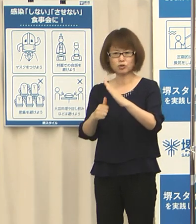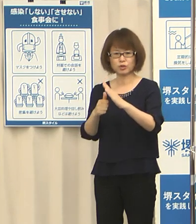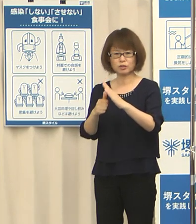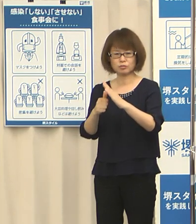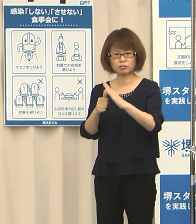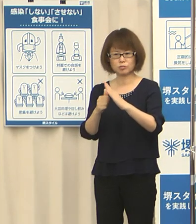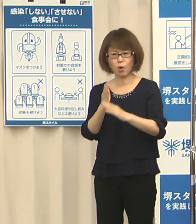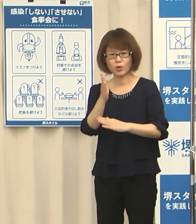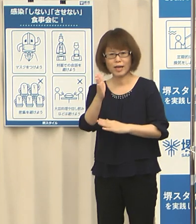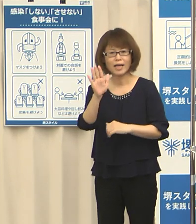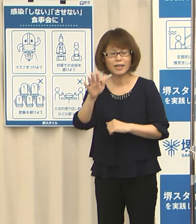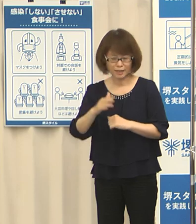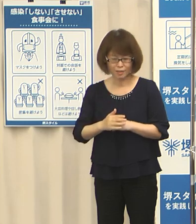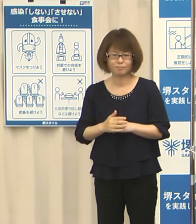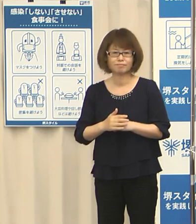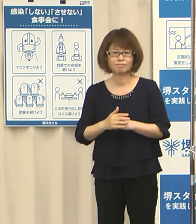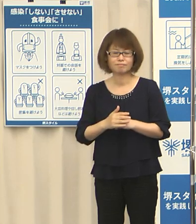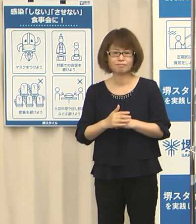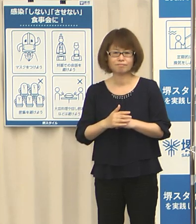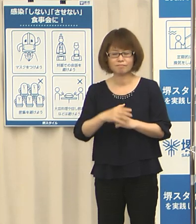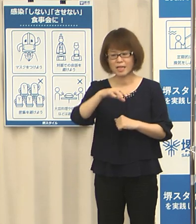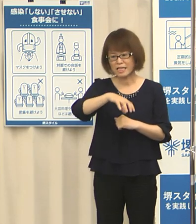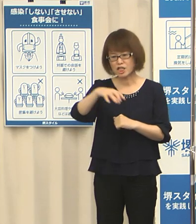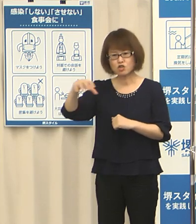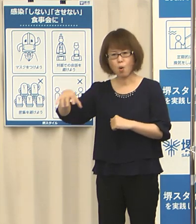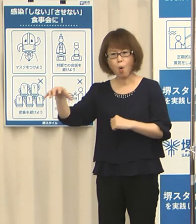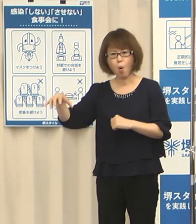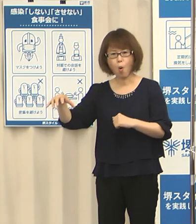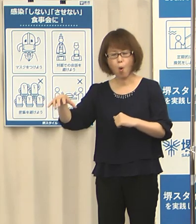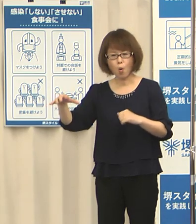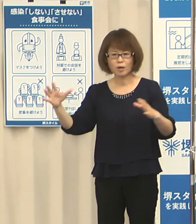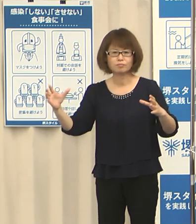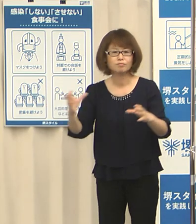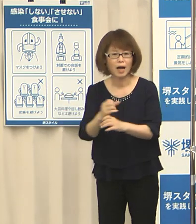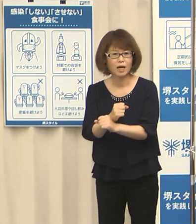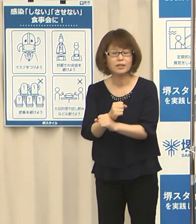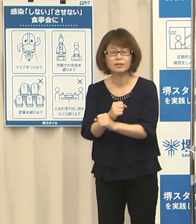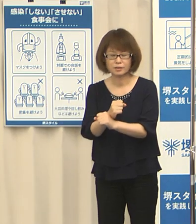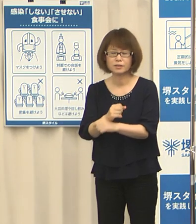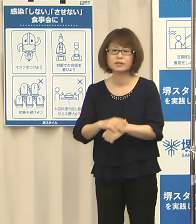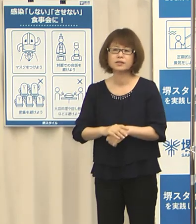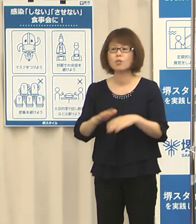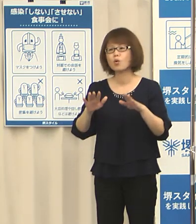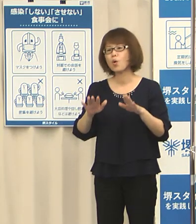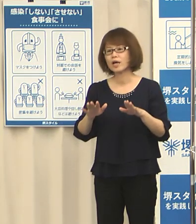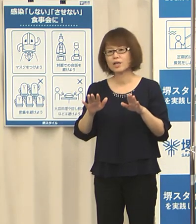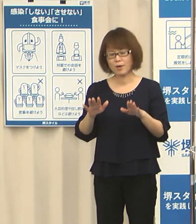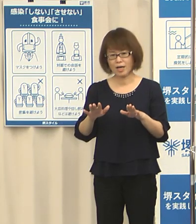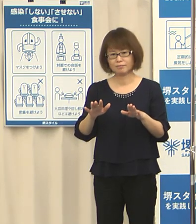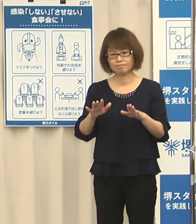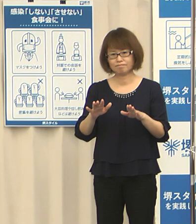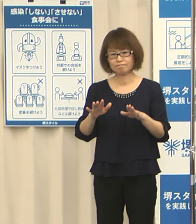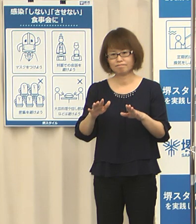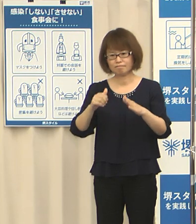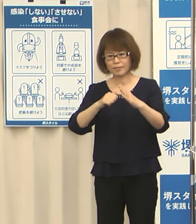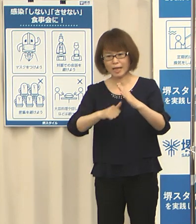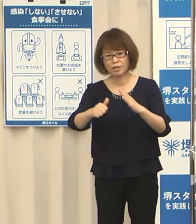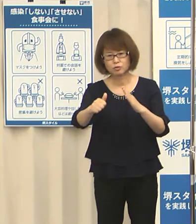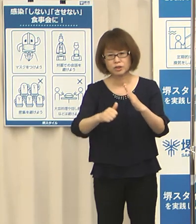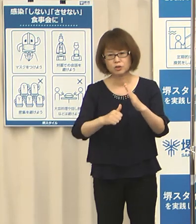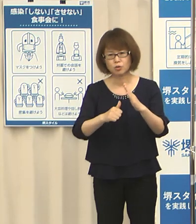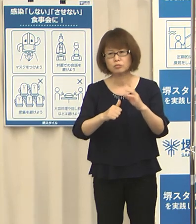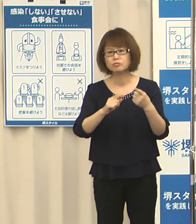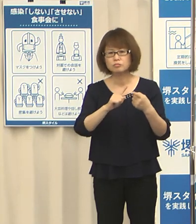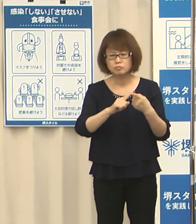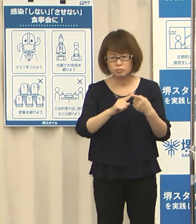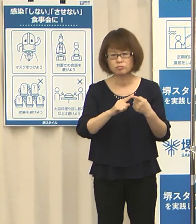ので、移動がバタッと減ったと。ただ今回に関しましては外出自粛もそ